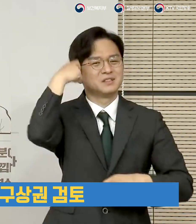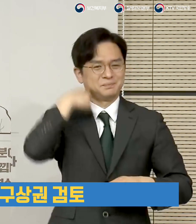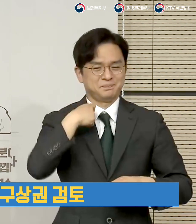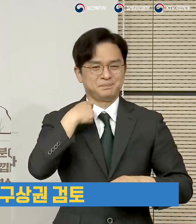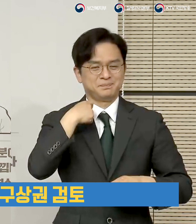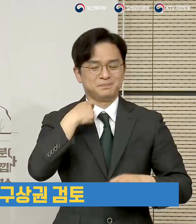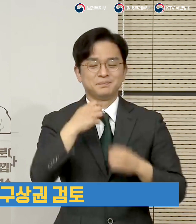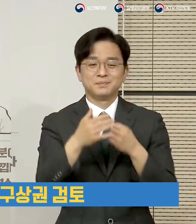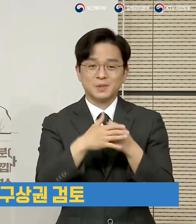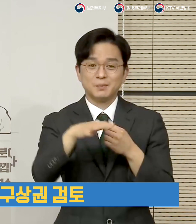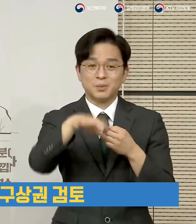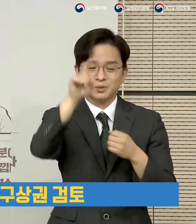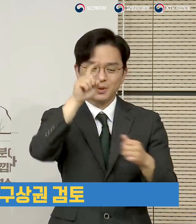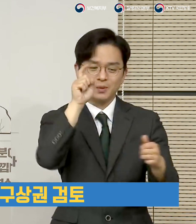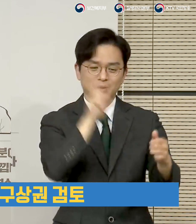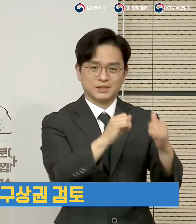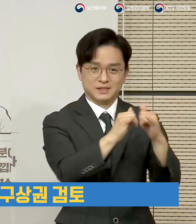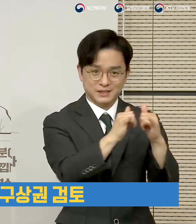그런